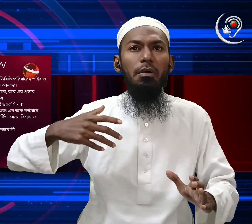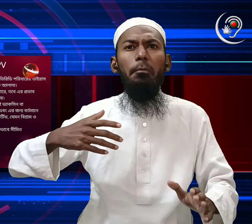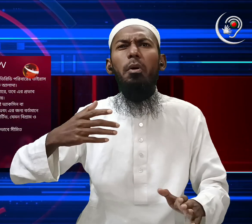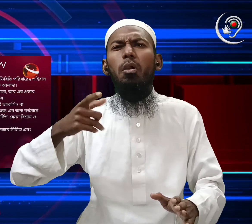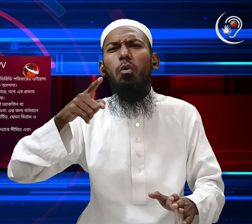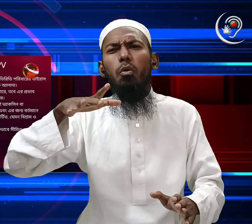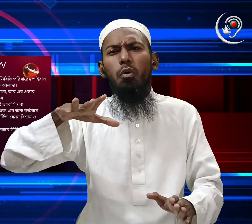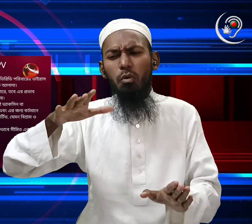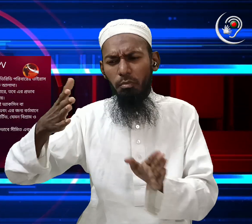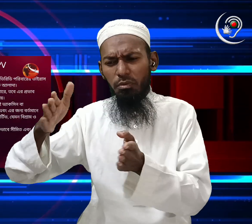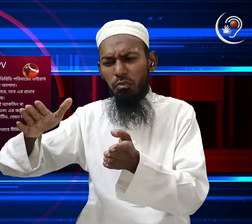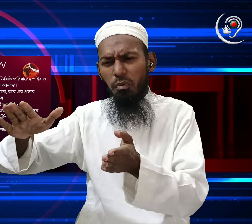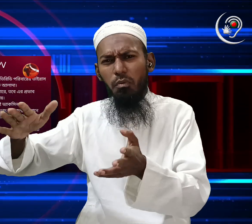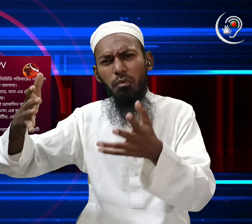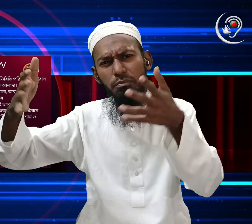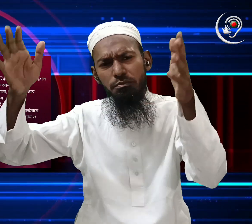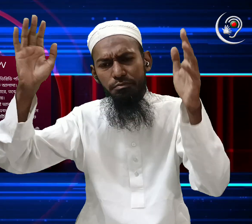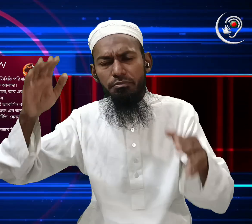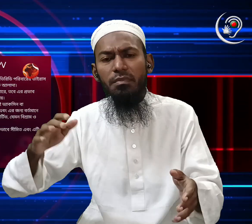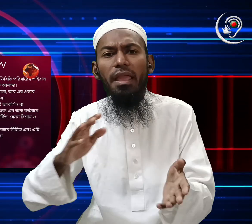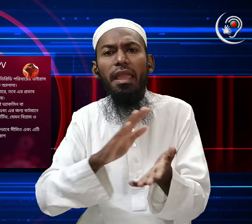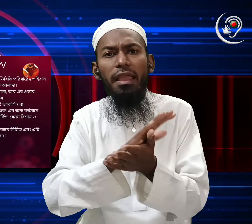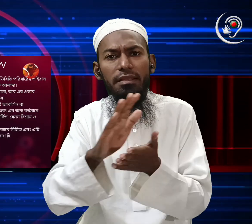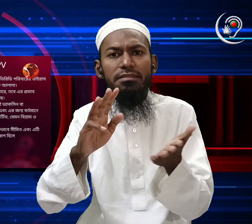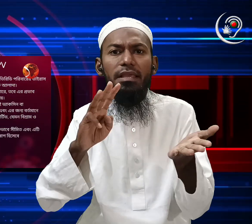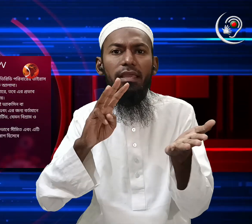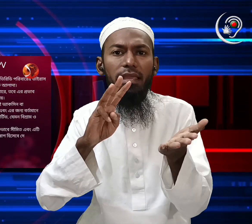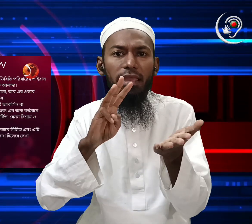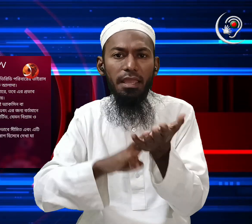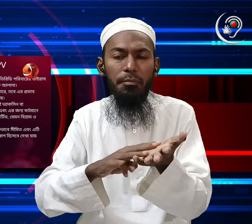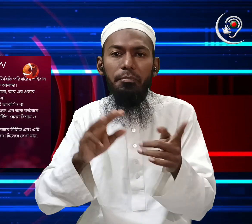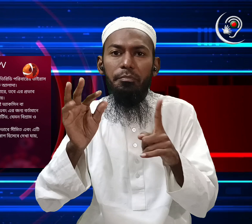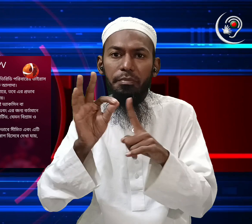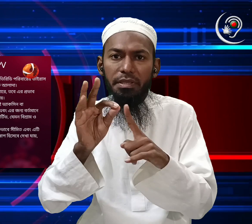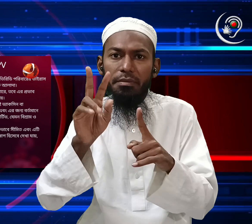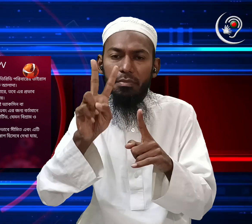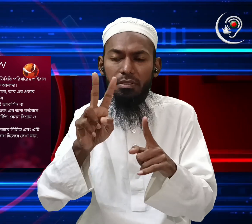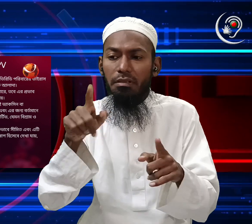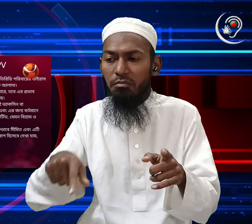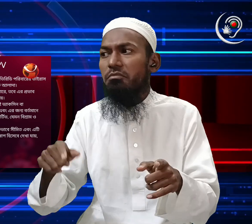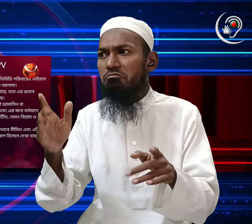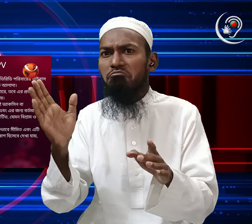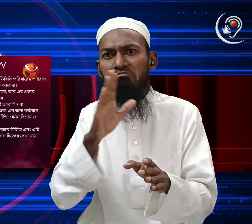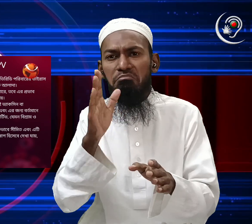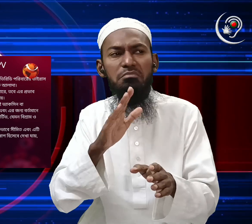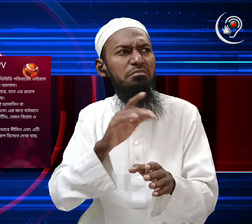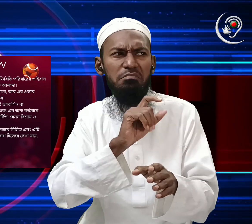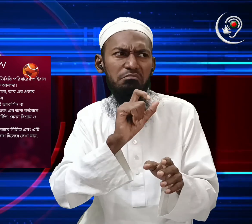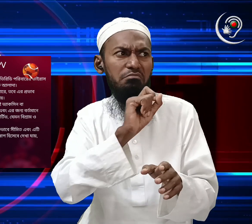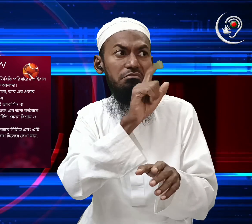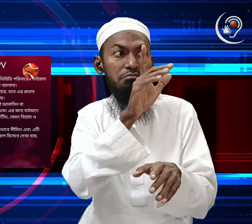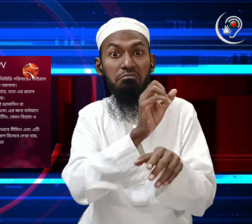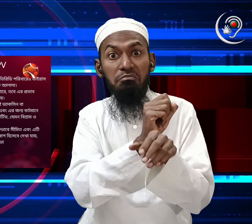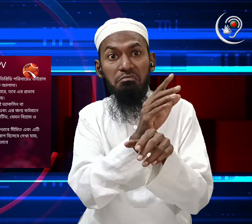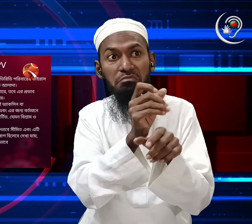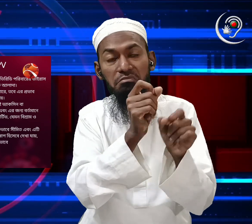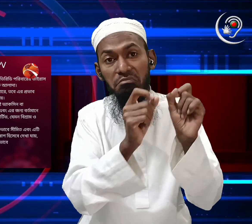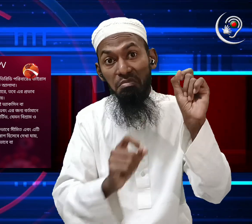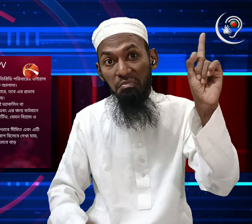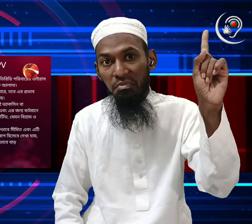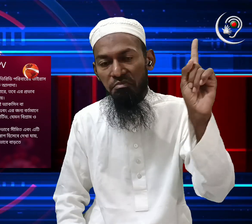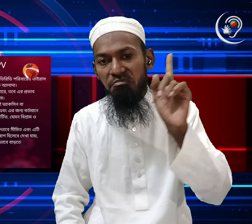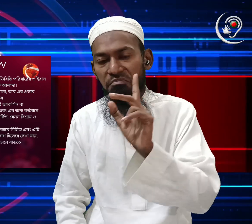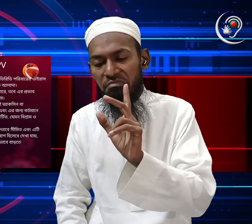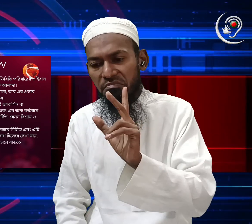করেছে। HMPV যদিও মারাত্মক হতে পারে, তবে এর প্রভাব কোভিড-19 মতো বিস্তৃত নাও হতে পারে। HMPV বিশেষত শিশু